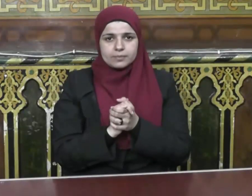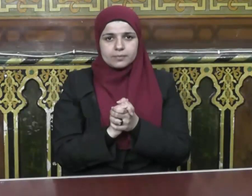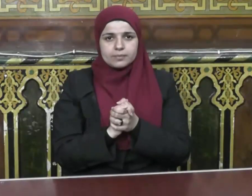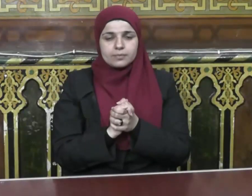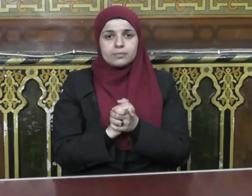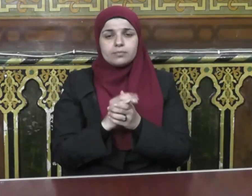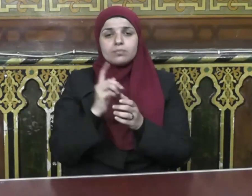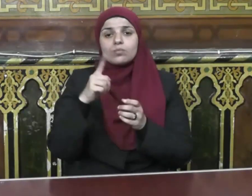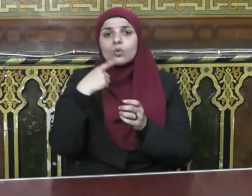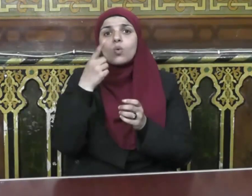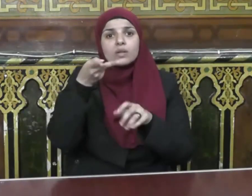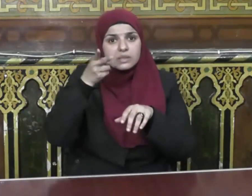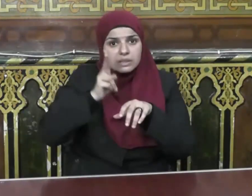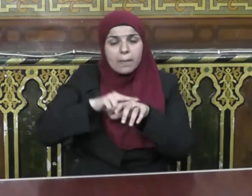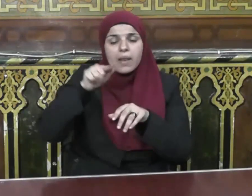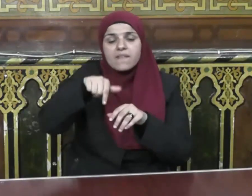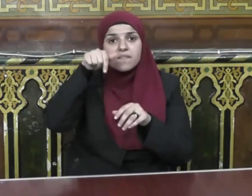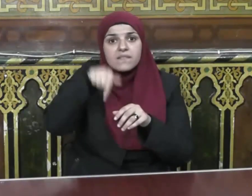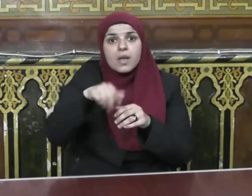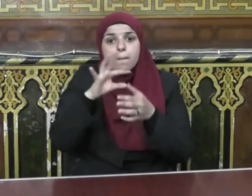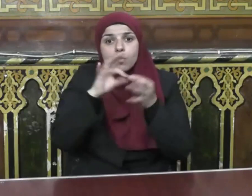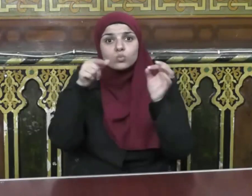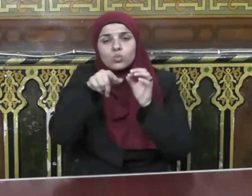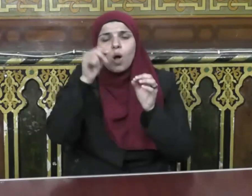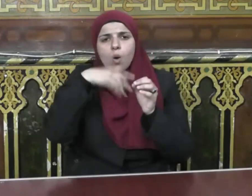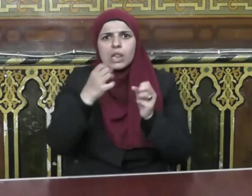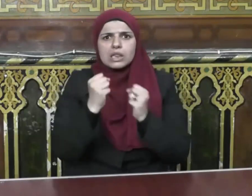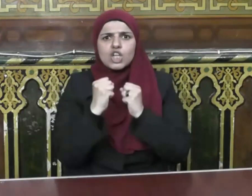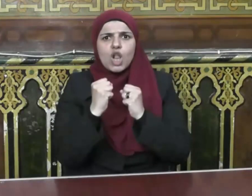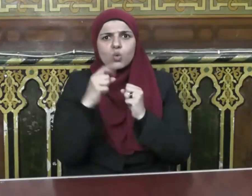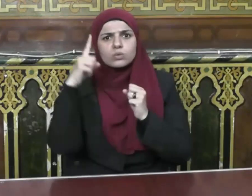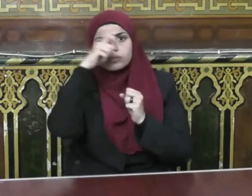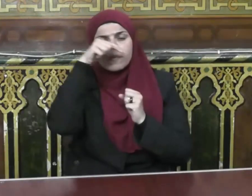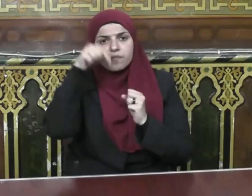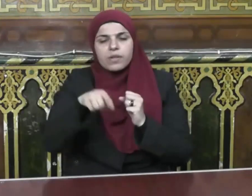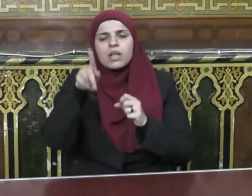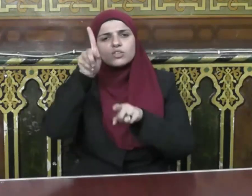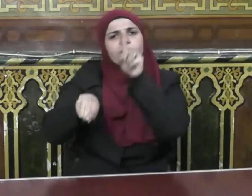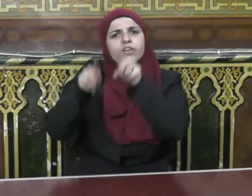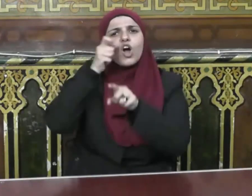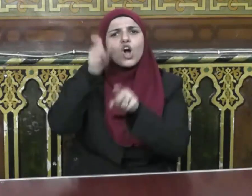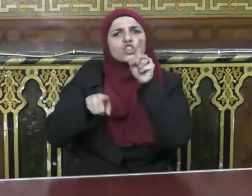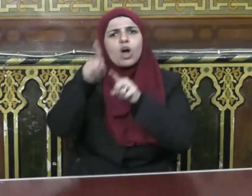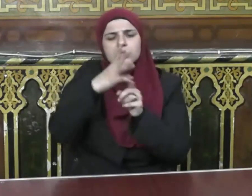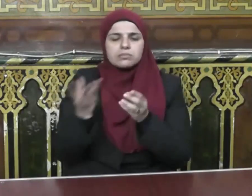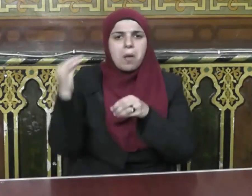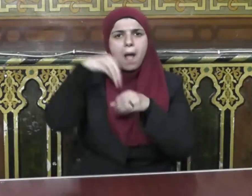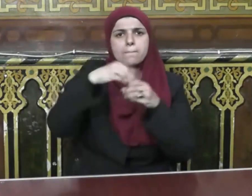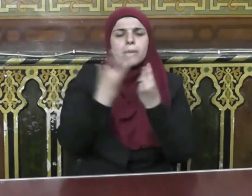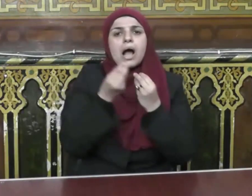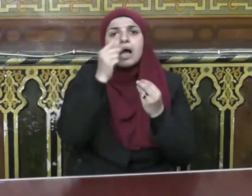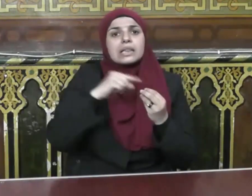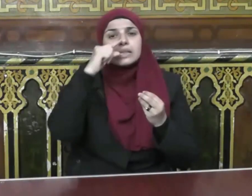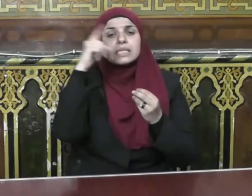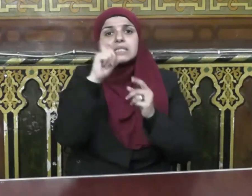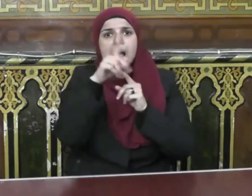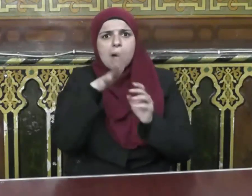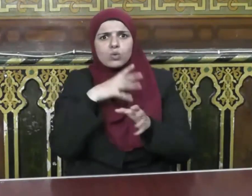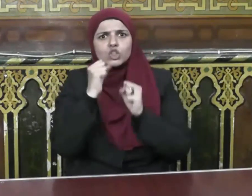ولا يقدح في ذلك تشدد بعض المنتسبين إلى الإسلام ممن ظنوا أن التحوط